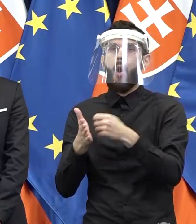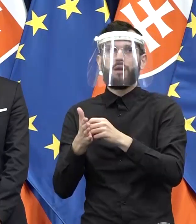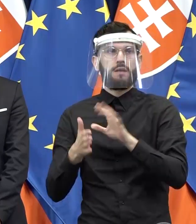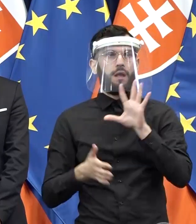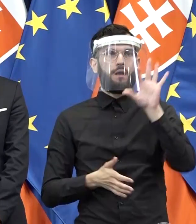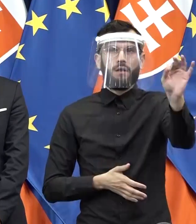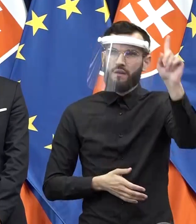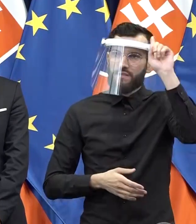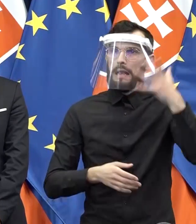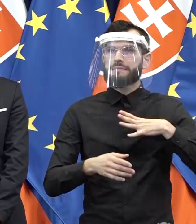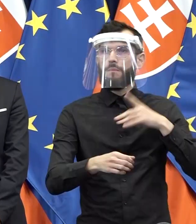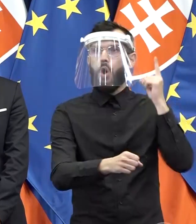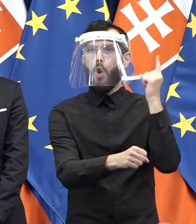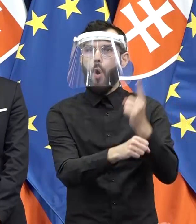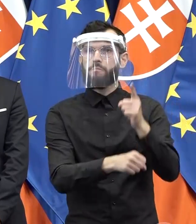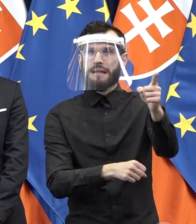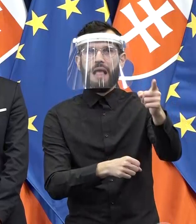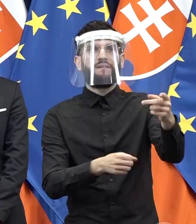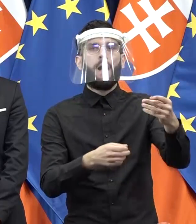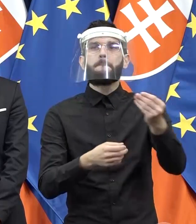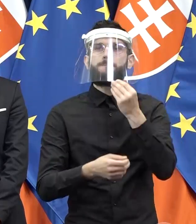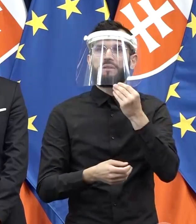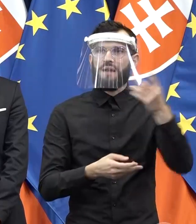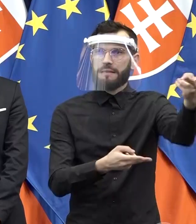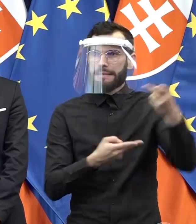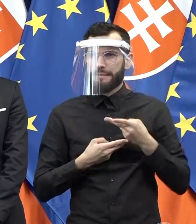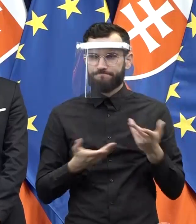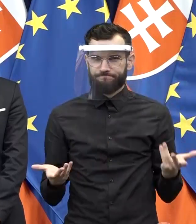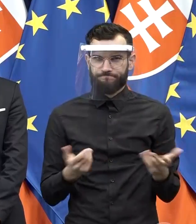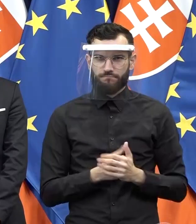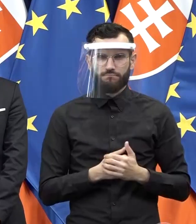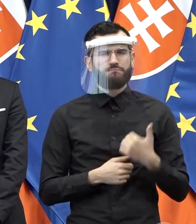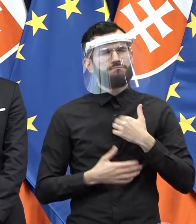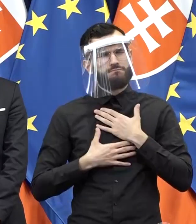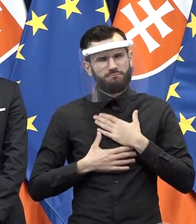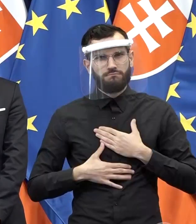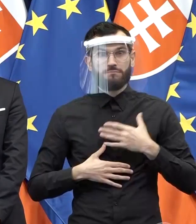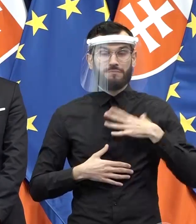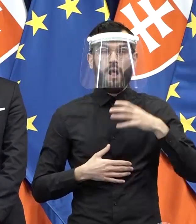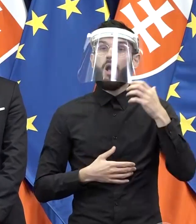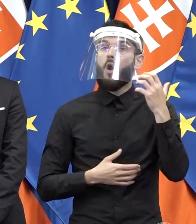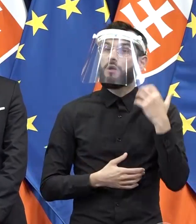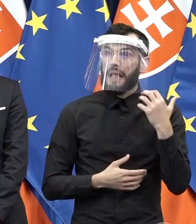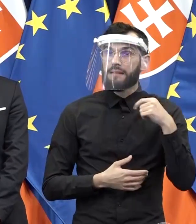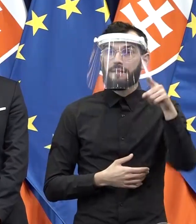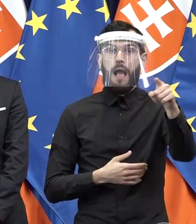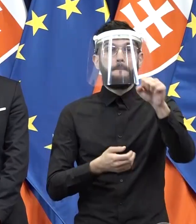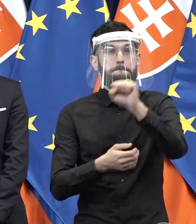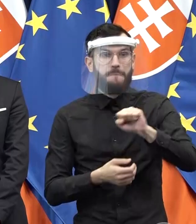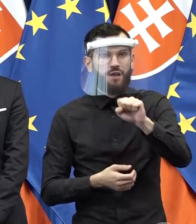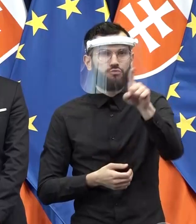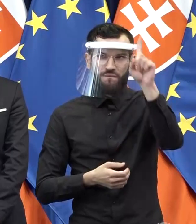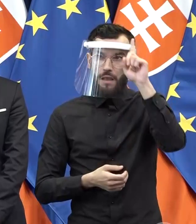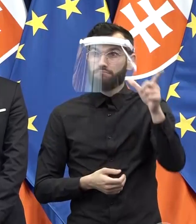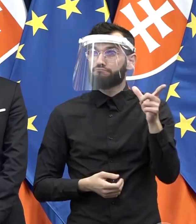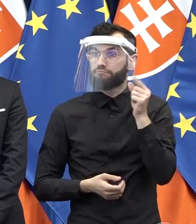objednania si donášky potravín. Boli by sme veľmi radi, aby obce a mesta boli schopné veľmi